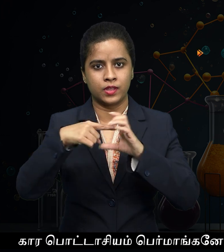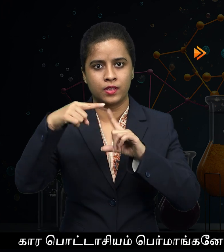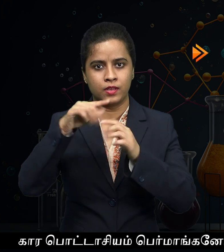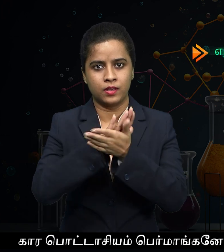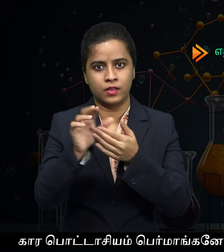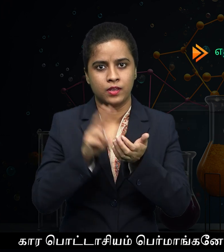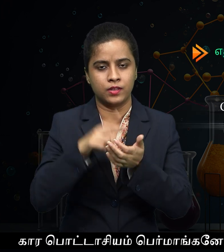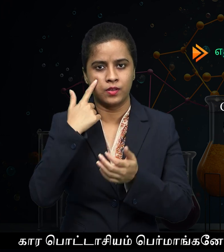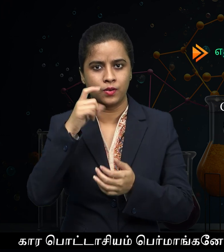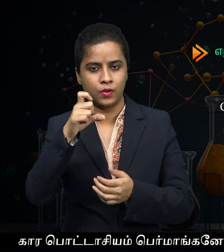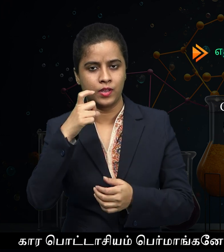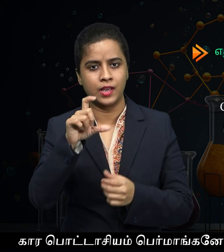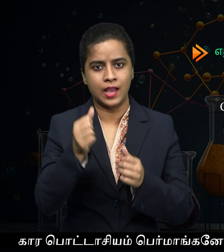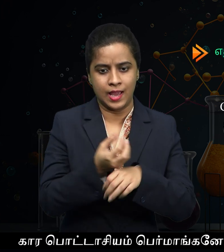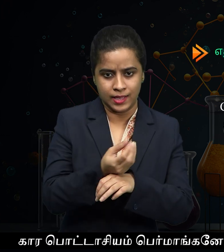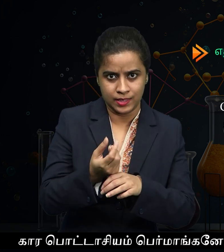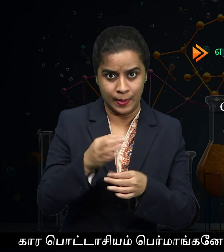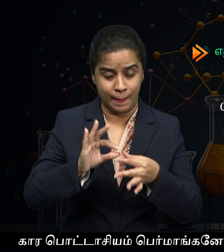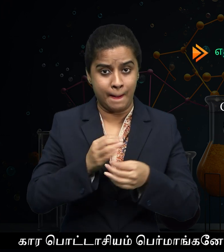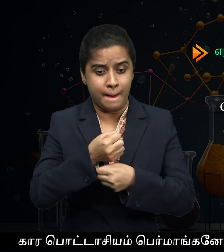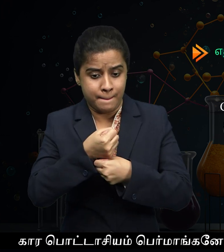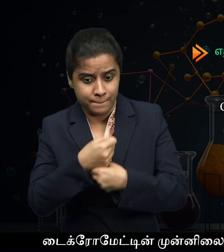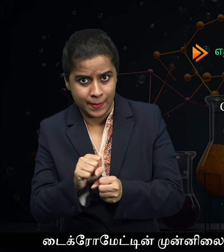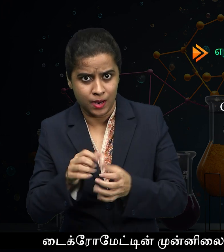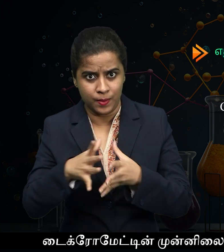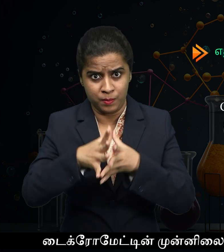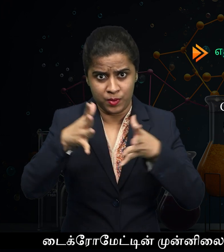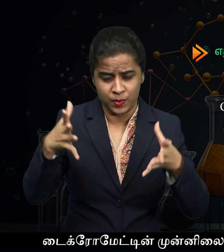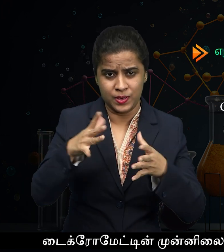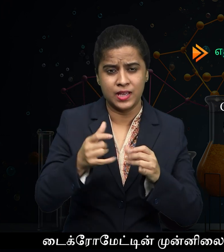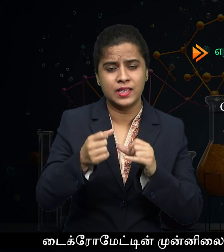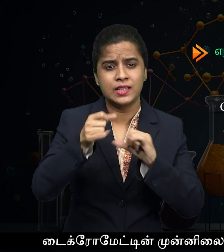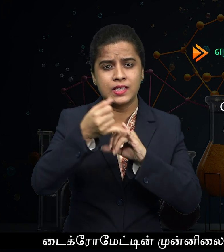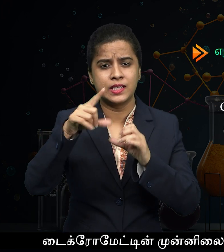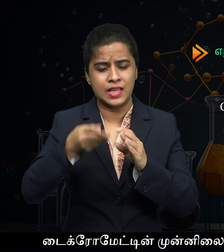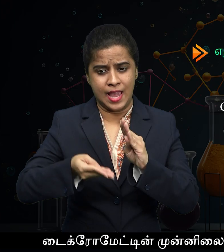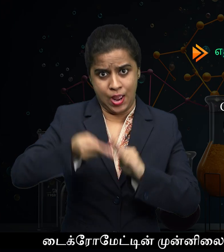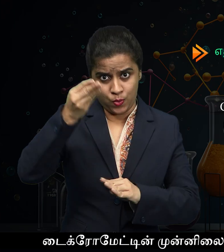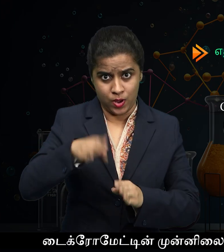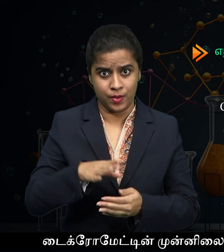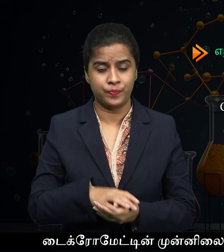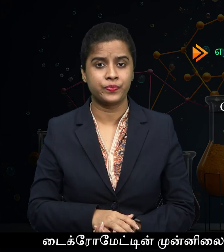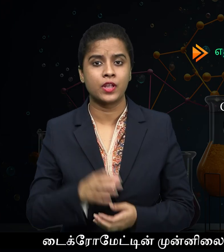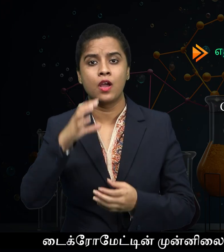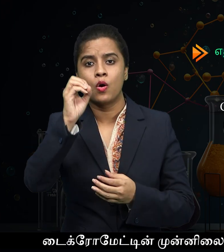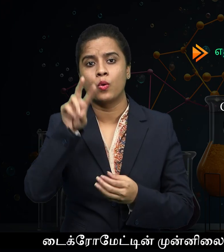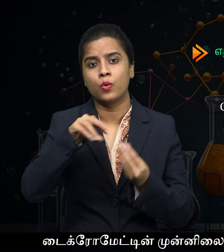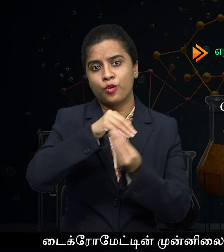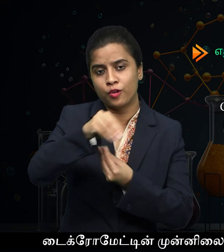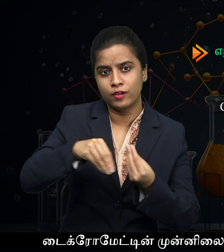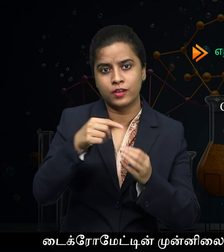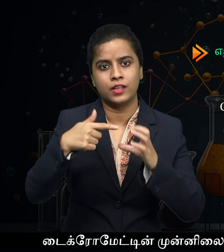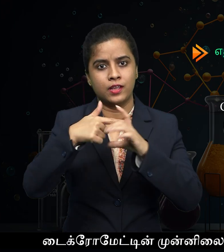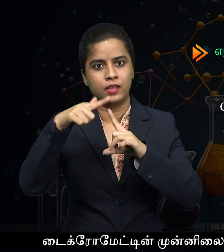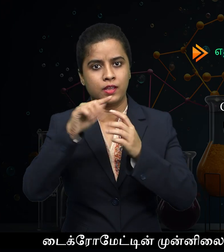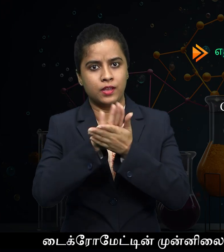கார பொட்டாசியம் பெர்மாங்கனேட் அல்லது அமிலமாக்கப்பட்ட பொட்டாசியம் டைக்ரோமேட்டின் முன்னிலையில் எத்தனாலின்